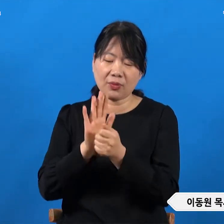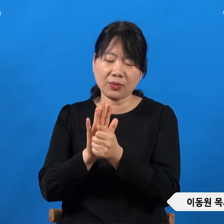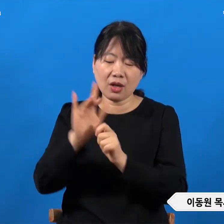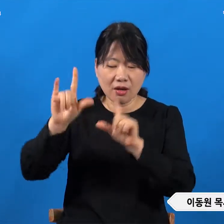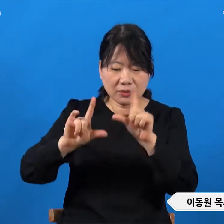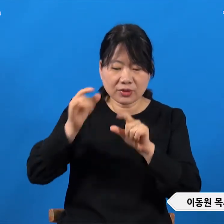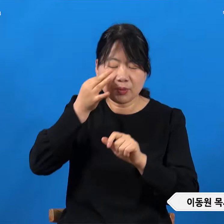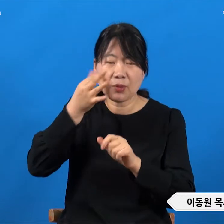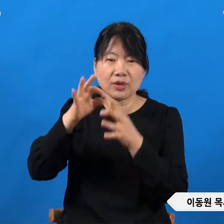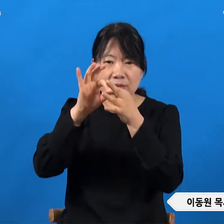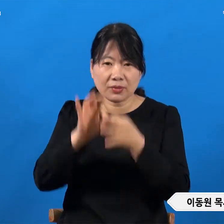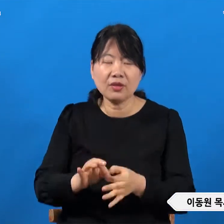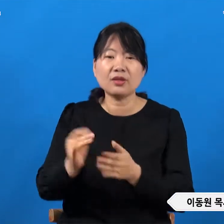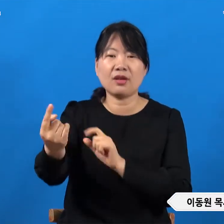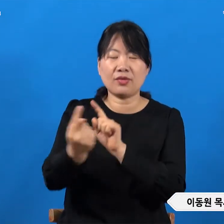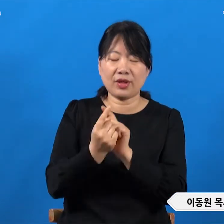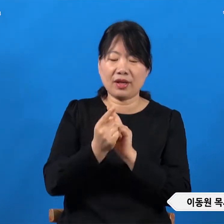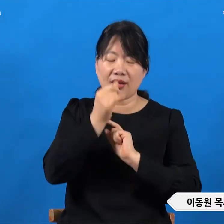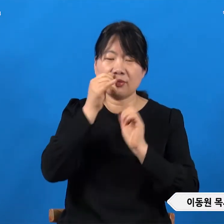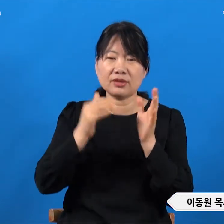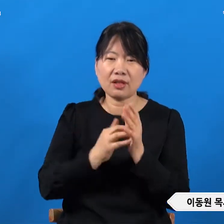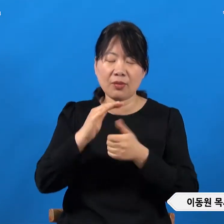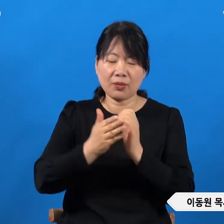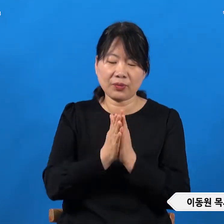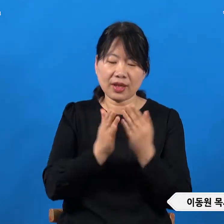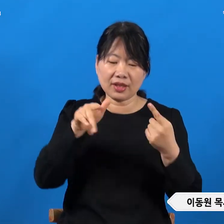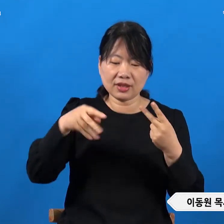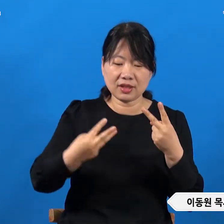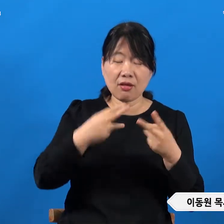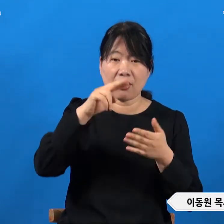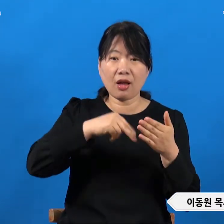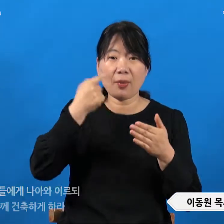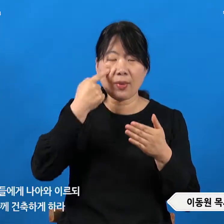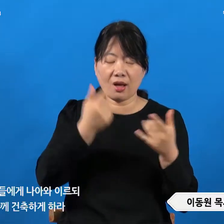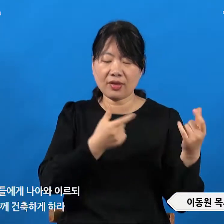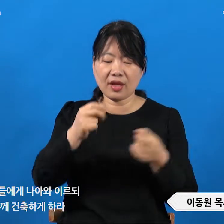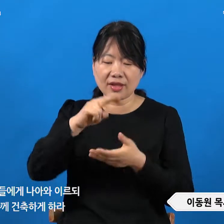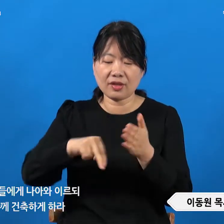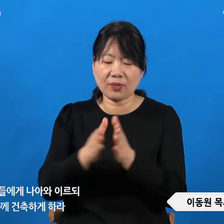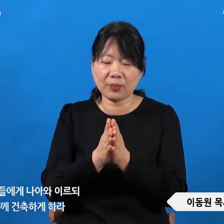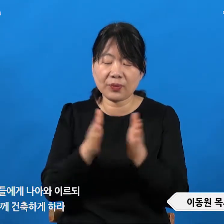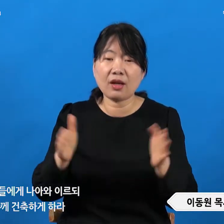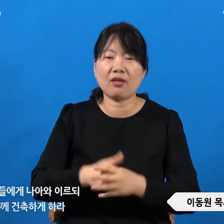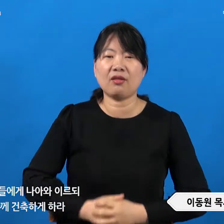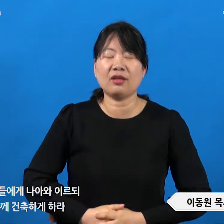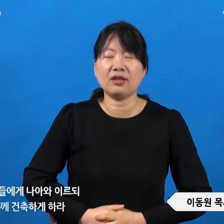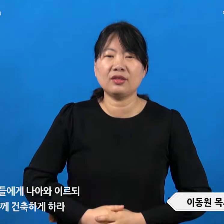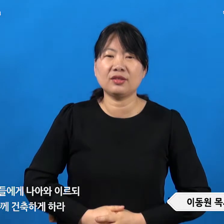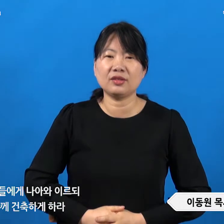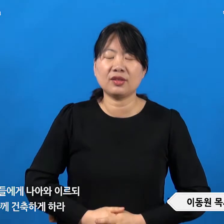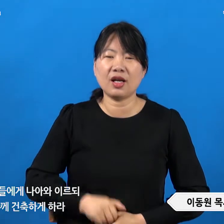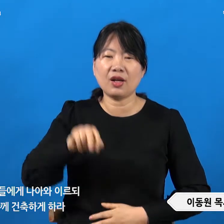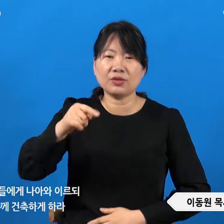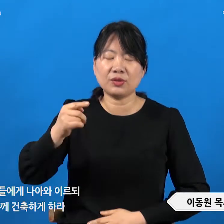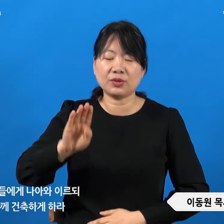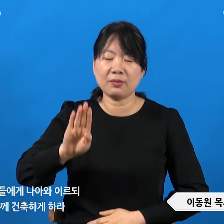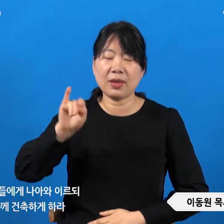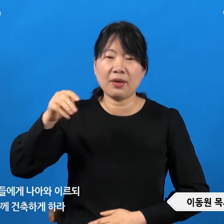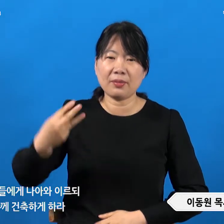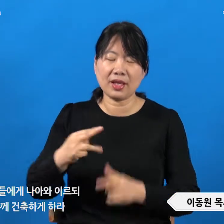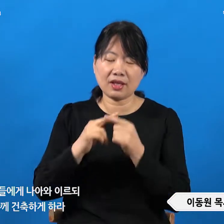협조자라는 모습을 보이면서 다가옵니다. 본문의 2절을 보겠어요. 2절 다 같이 읽겠습니다. 시작.